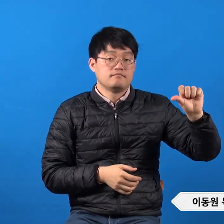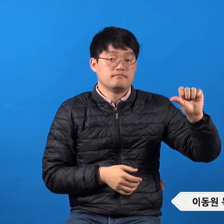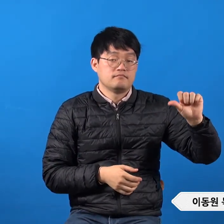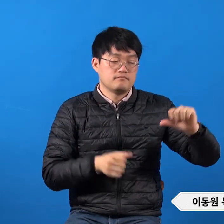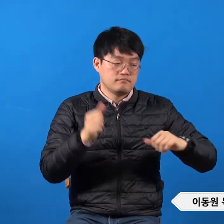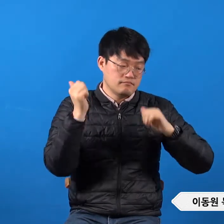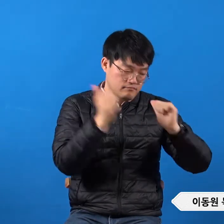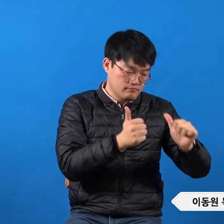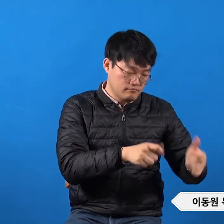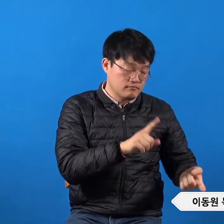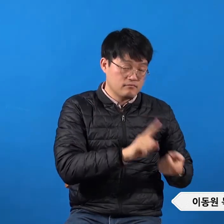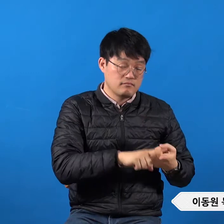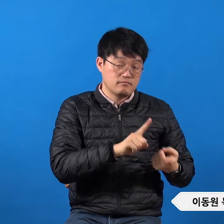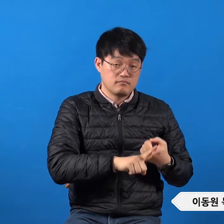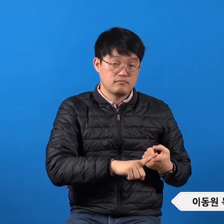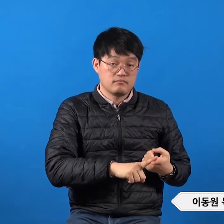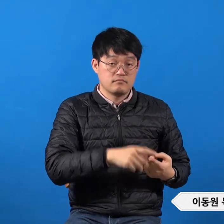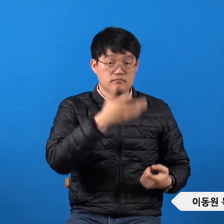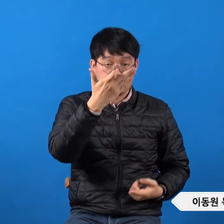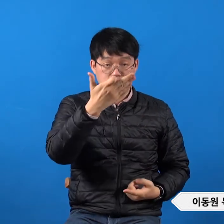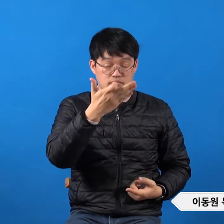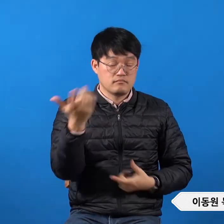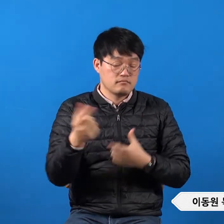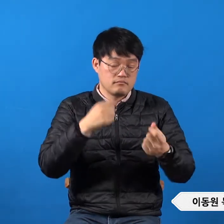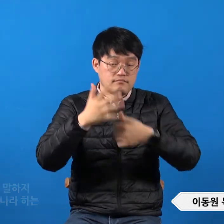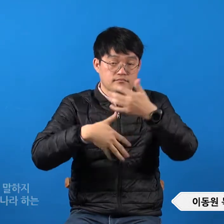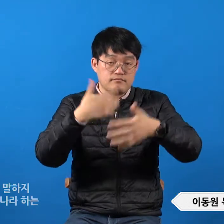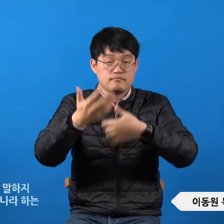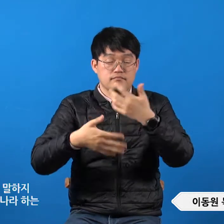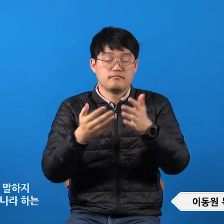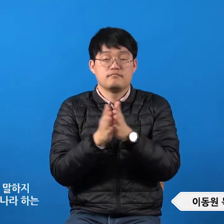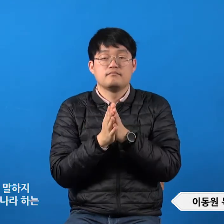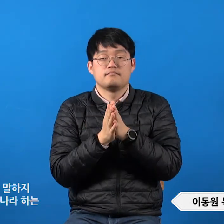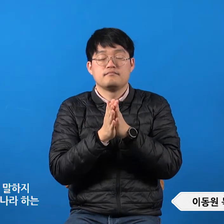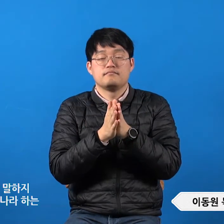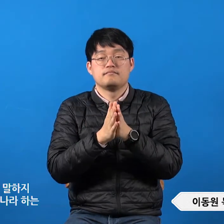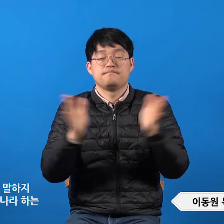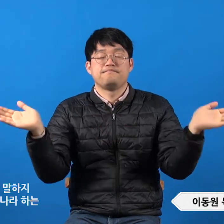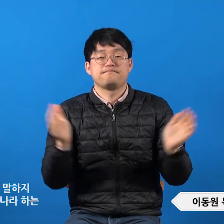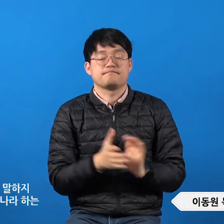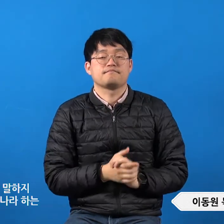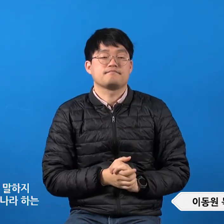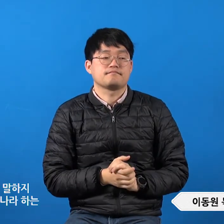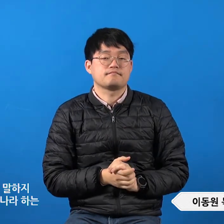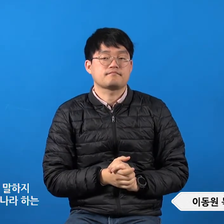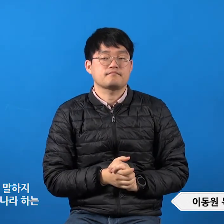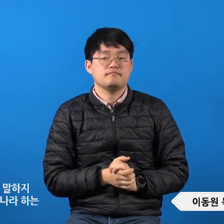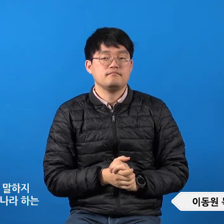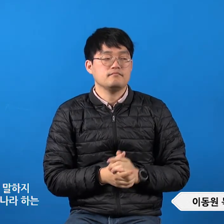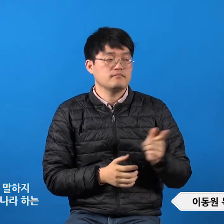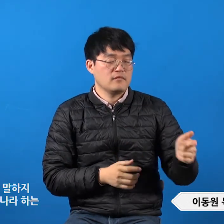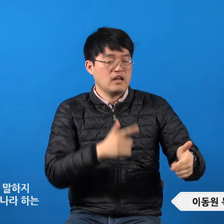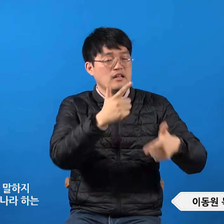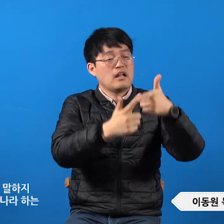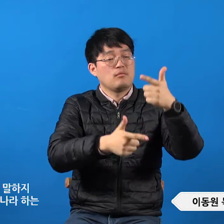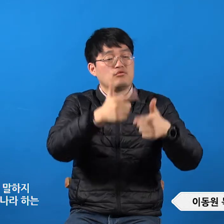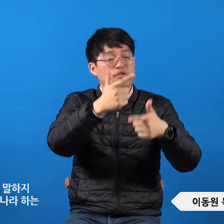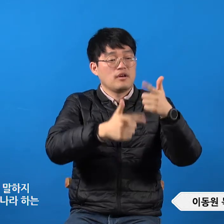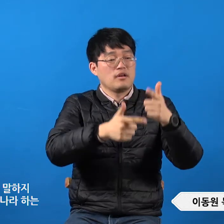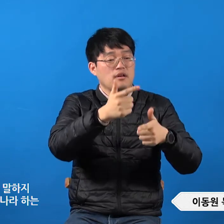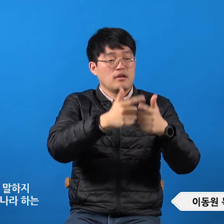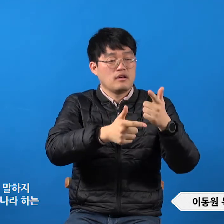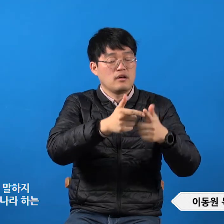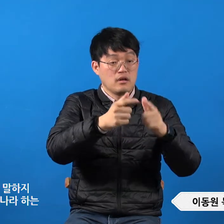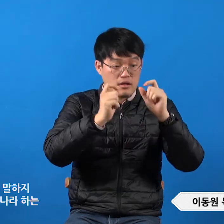화에 대한 경고를 19절에서 우리가 함께 같이 읽겠습니다. 19절 같이 읽습니다. 시작.